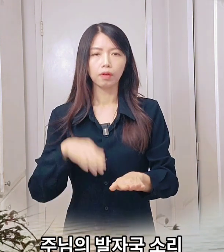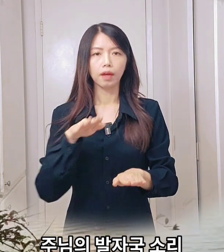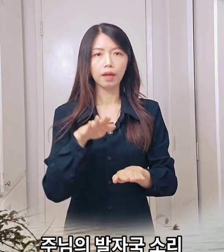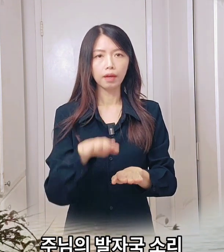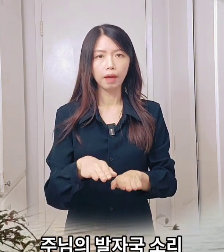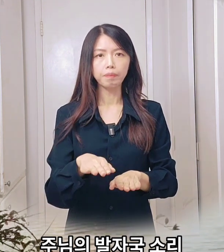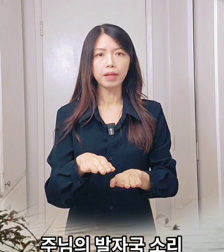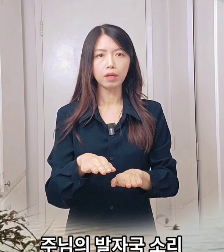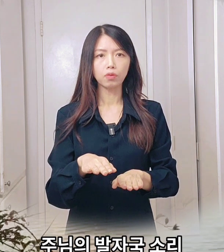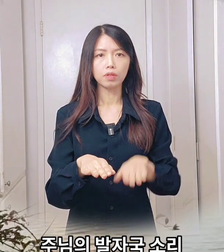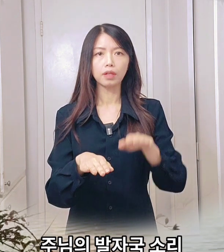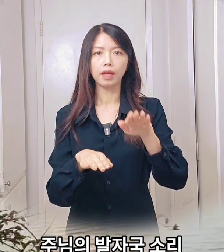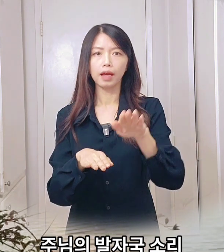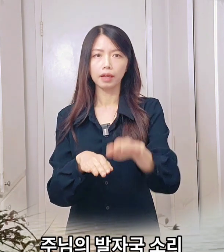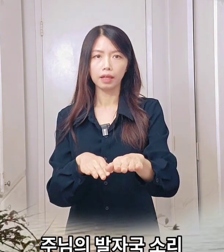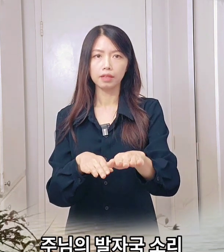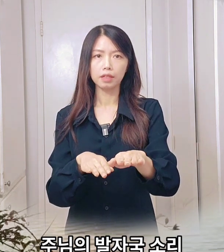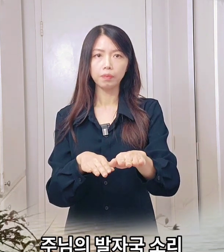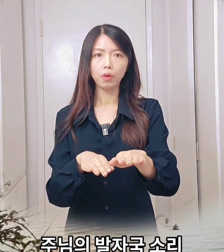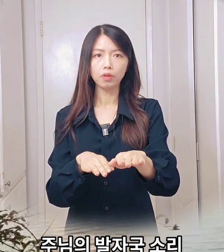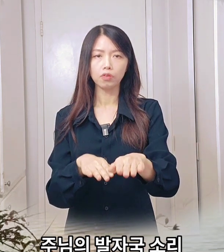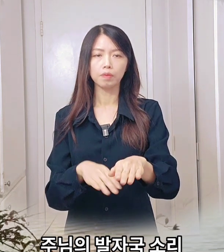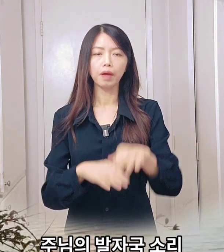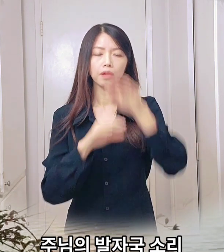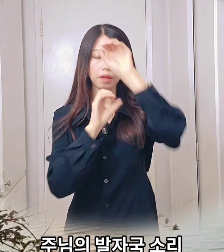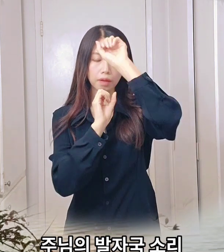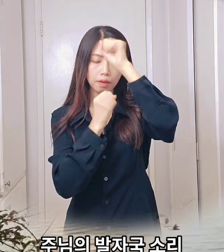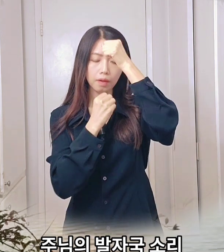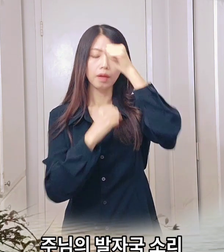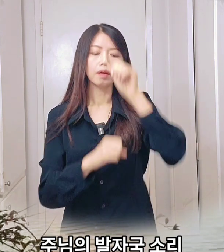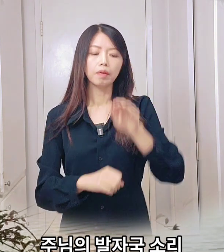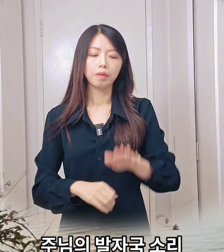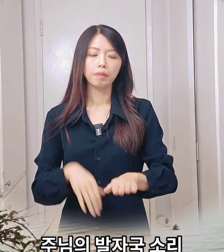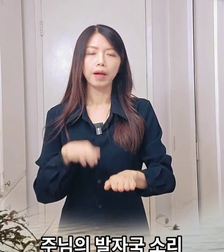그리고 이렇게 한 발자국씩 나아가듯이 표현해 주시면